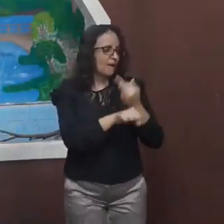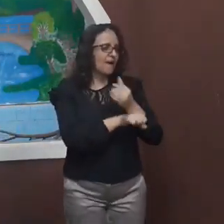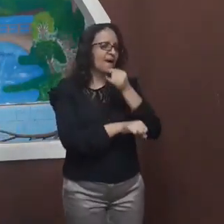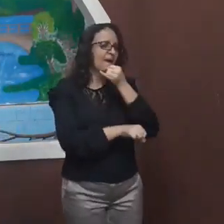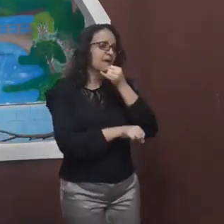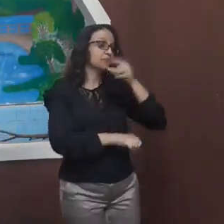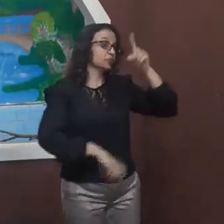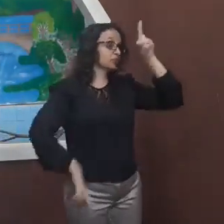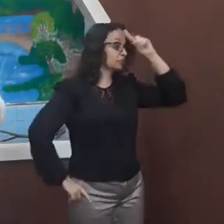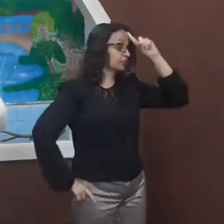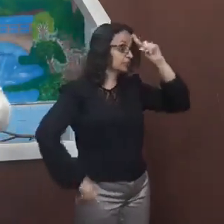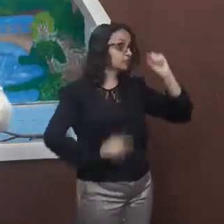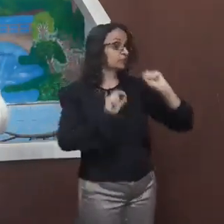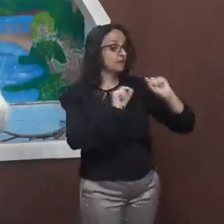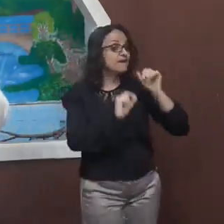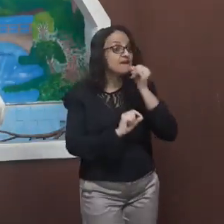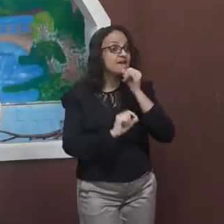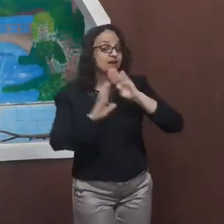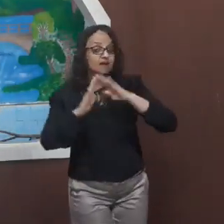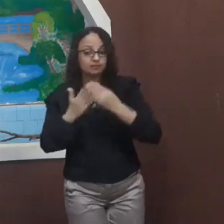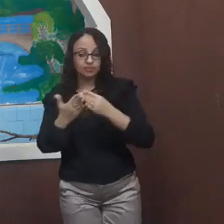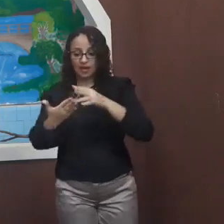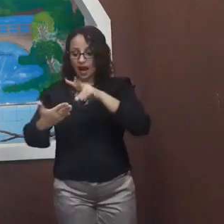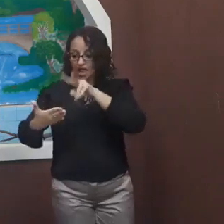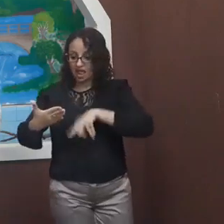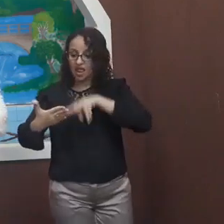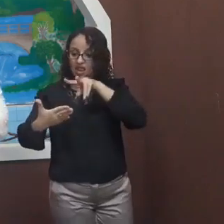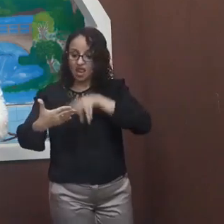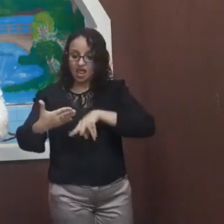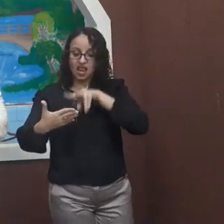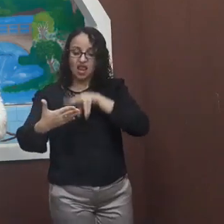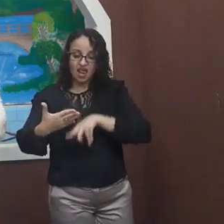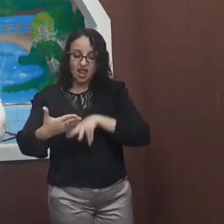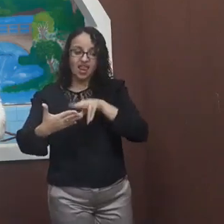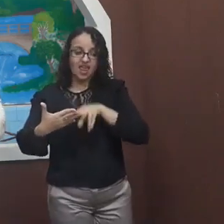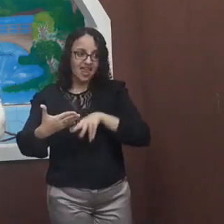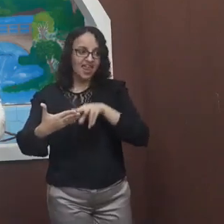todo dia pegar a Bíblia e ler.